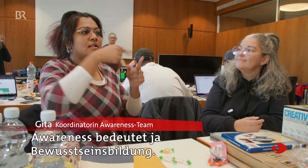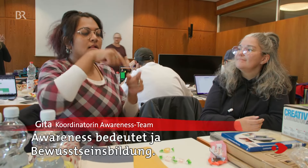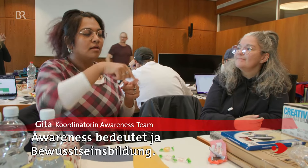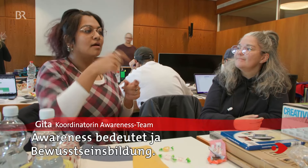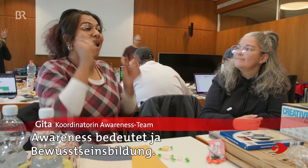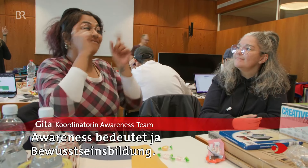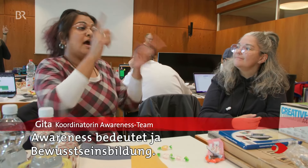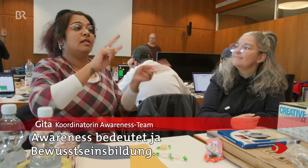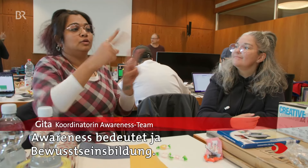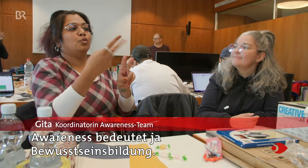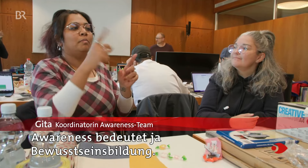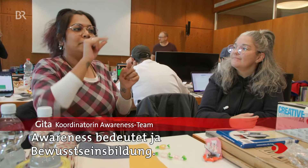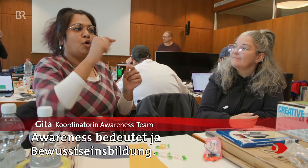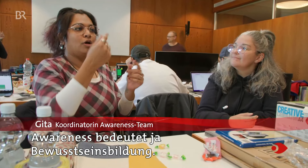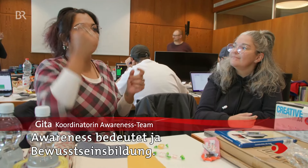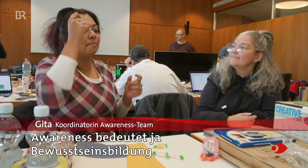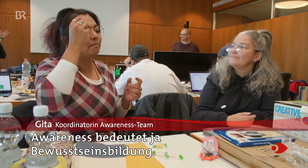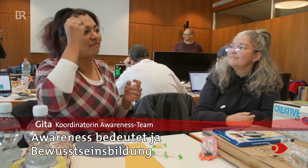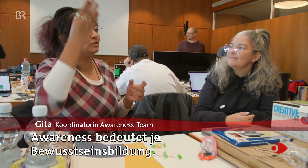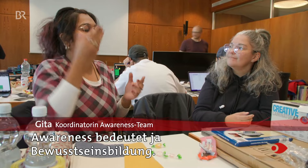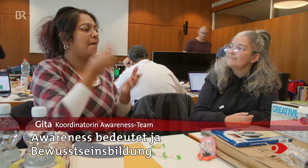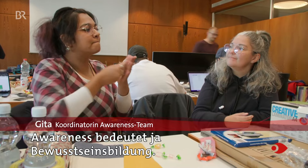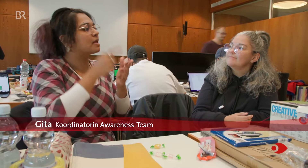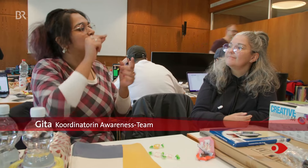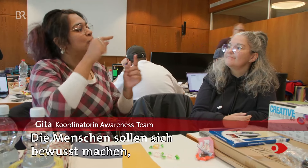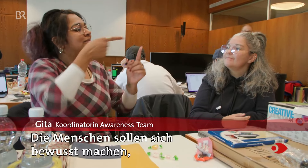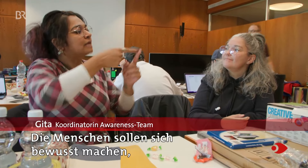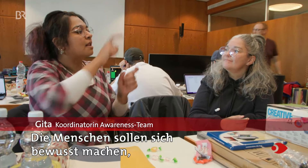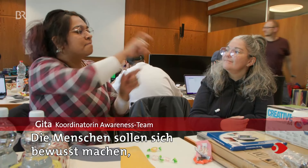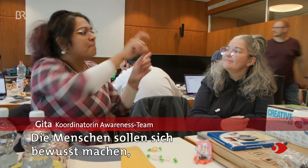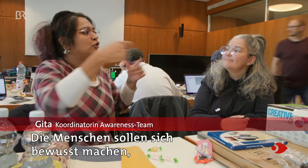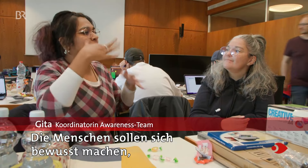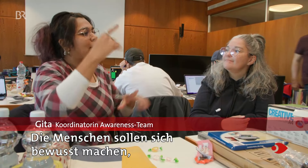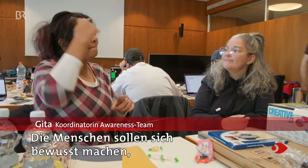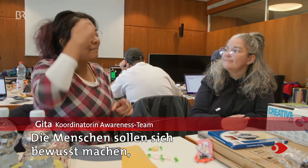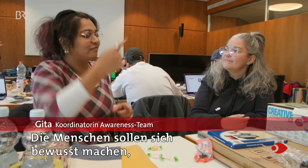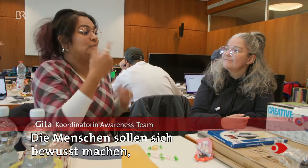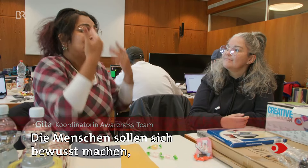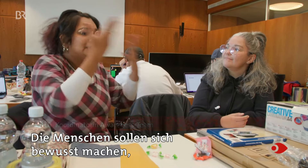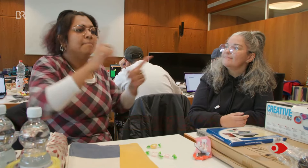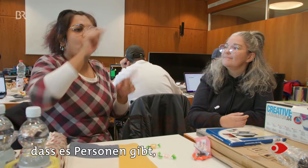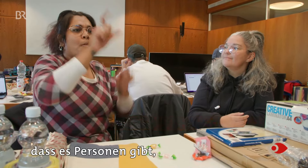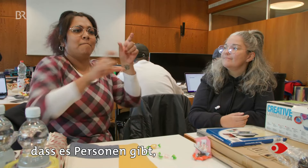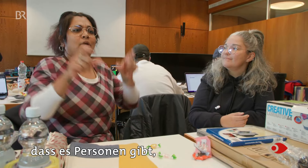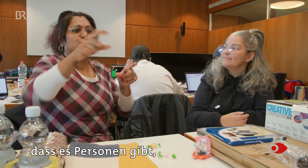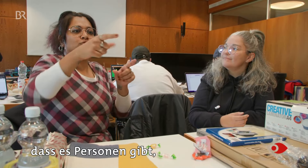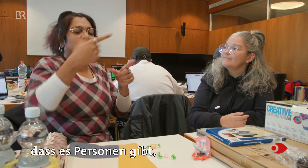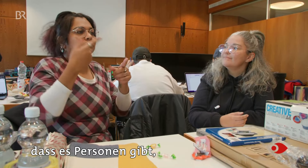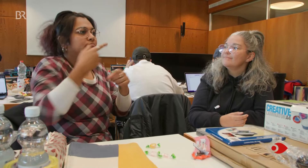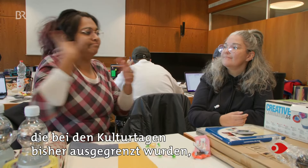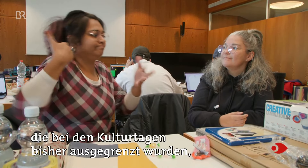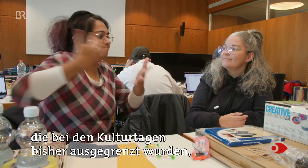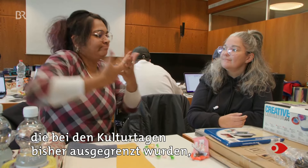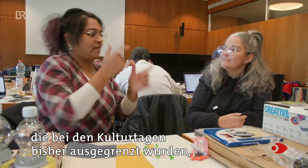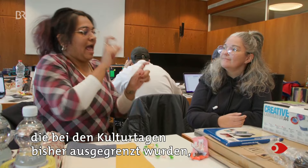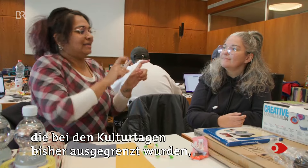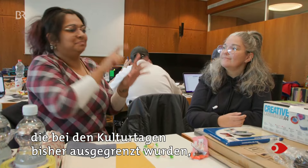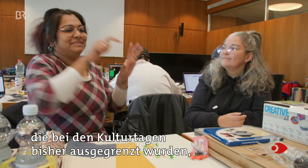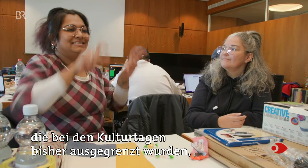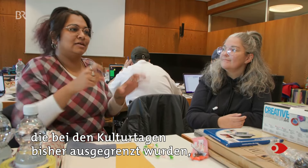Awareness bedeutet ja Bewusstseinsbildung. Die Menschen sollen sich bewusst machen, dass es Personen gibt, die bei